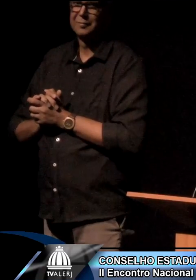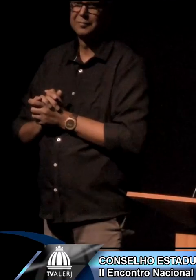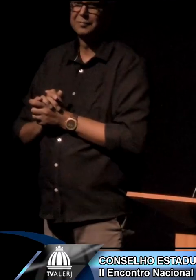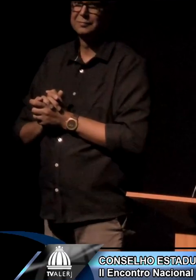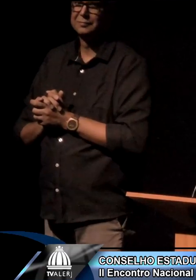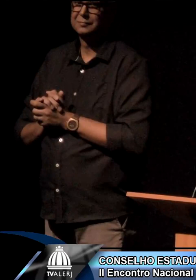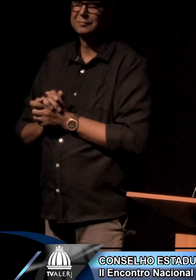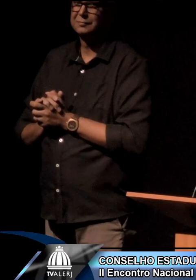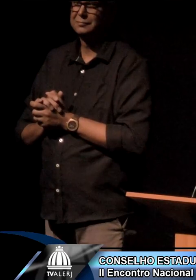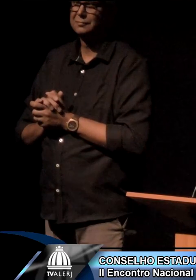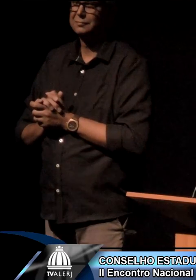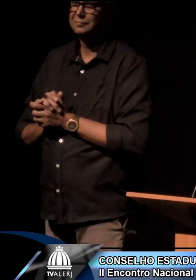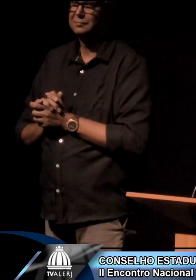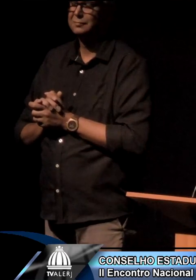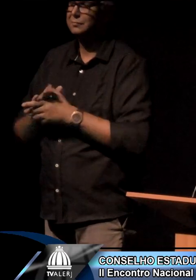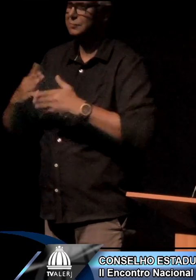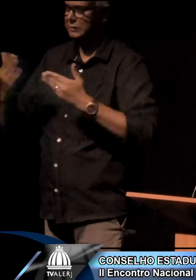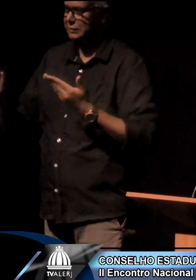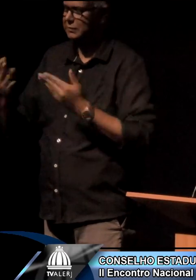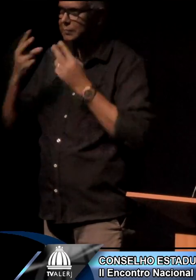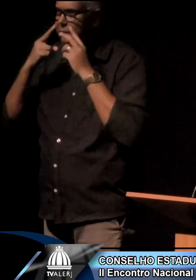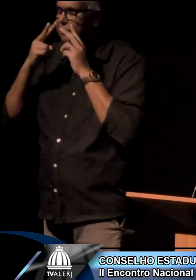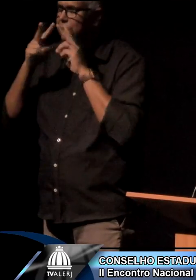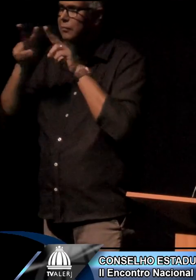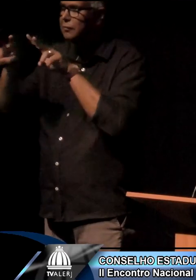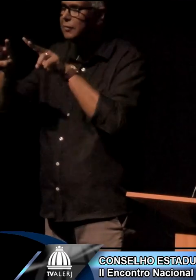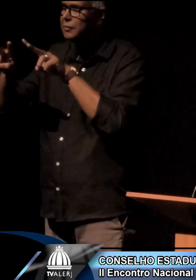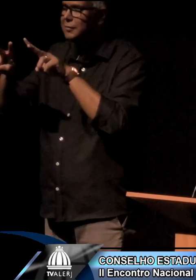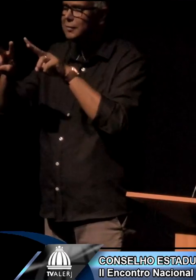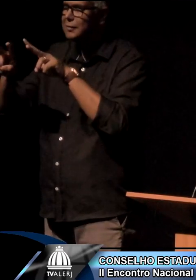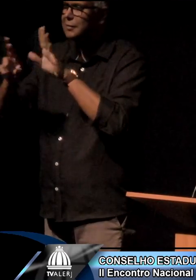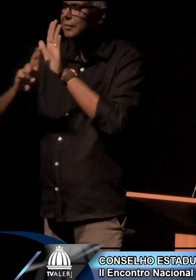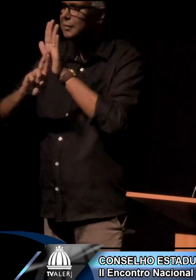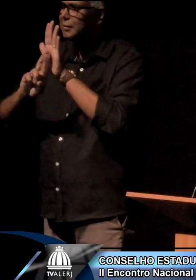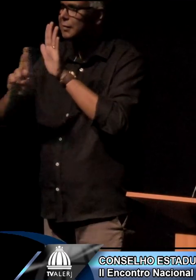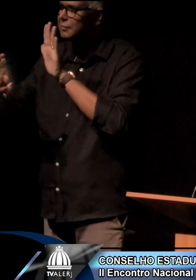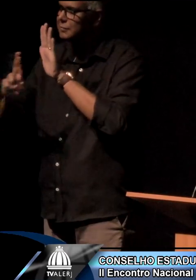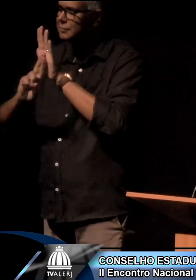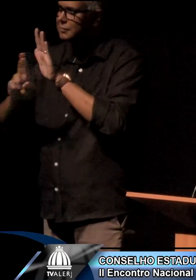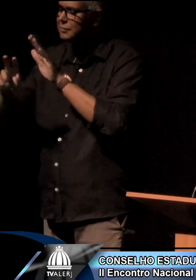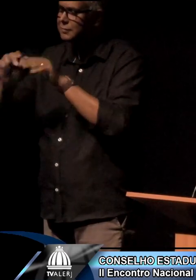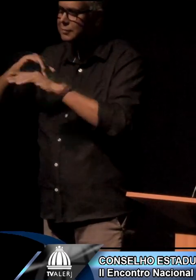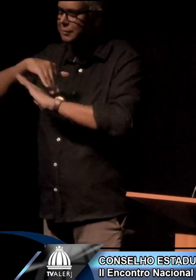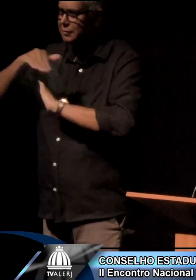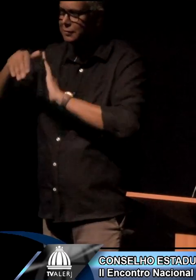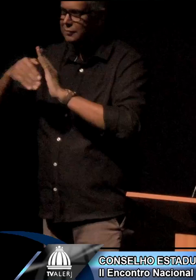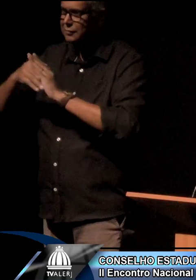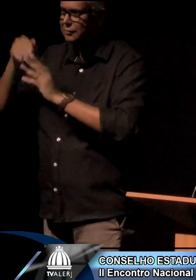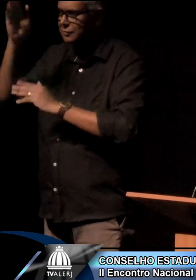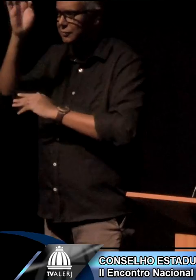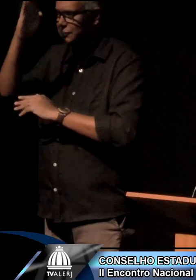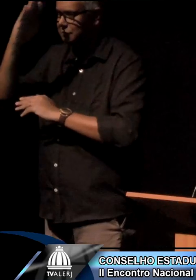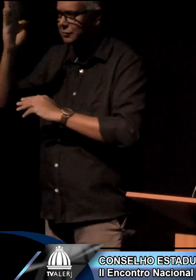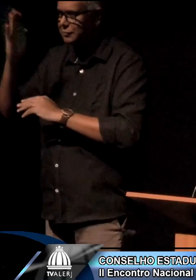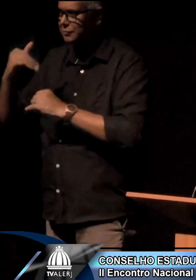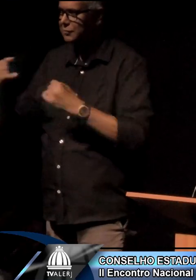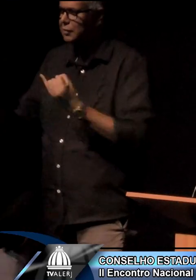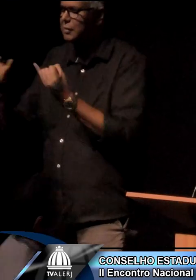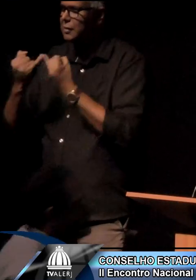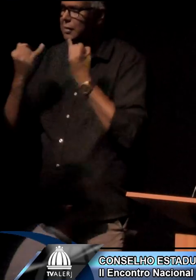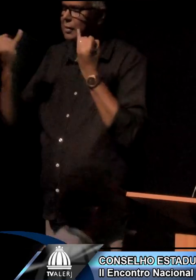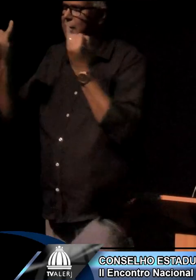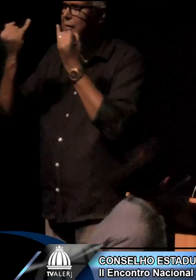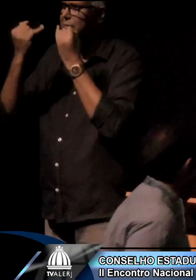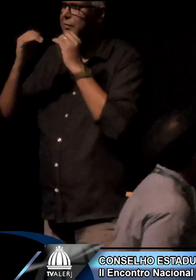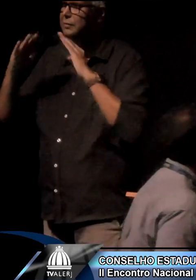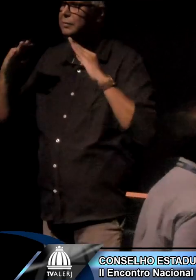e então isso é para gente ver que tem representatividade de todo o país e é importante no fórum a gente